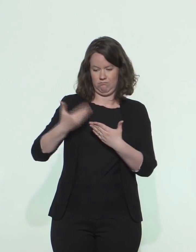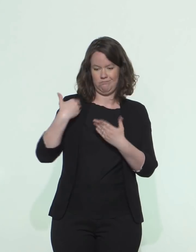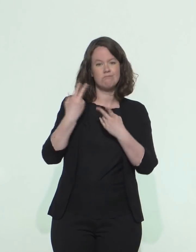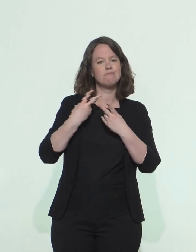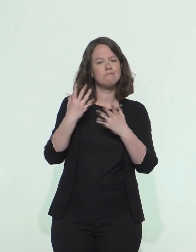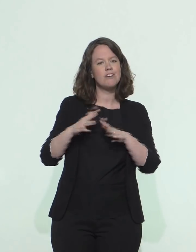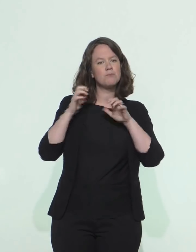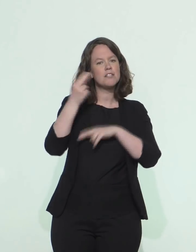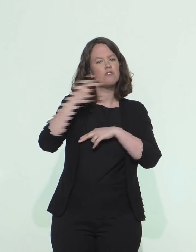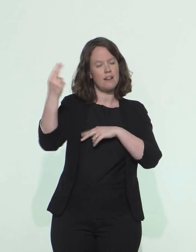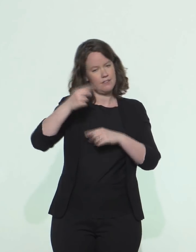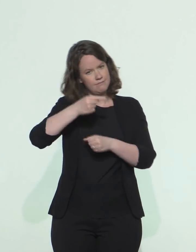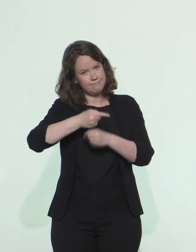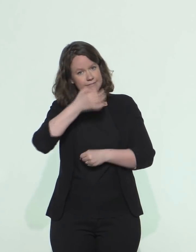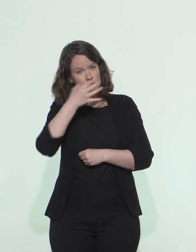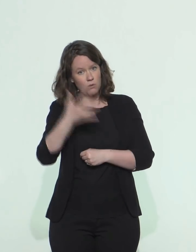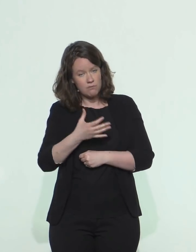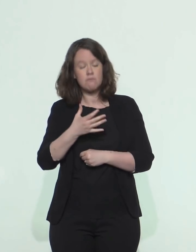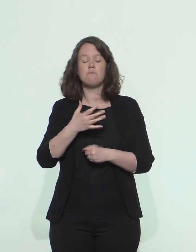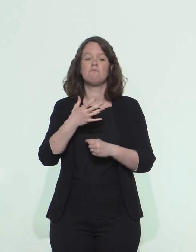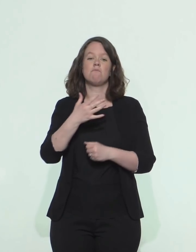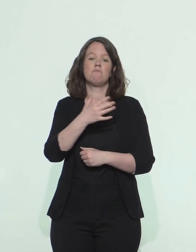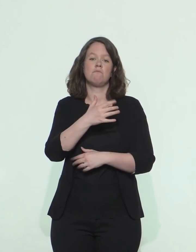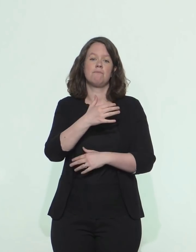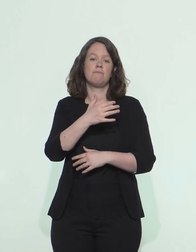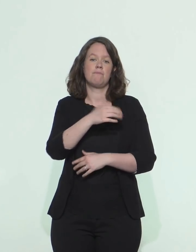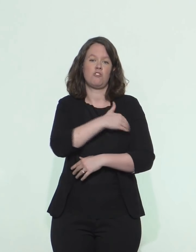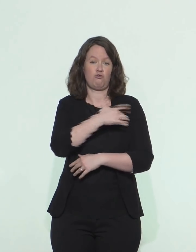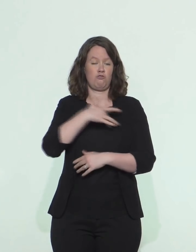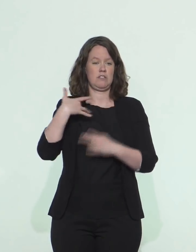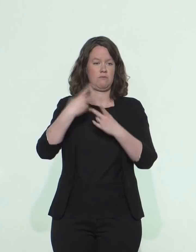en 2018 de 100 millions de masques pour les stocks d'État à votre